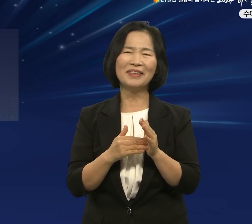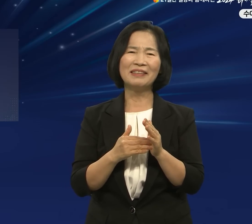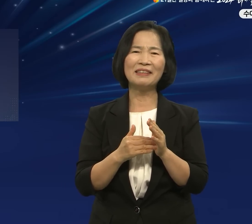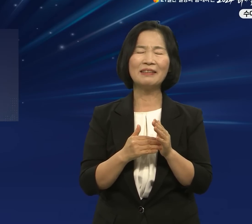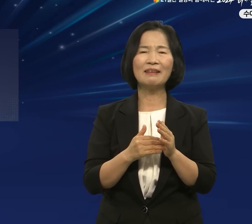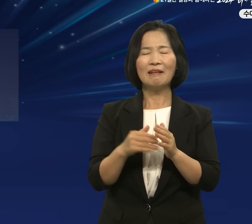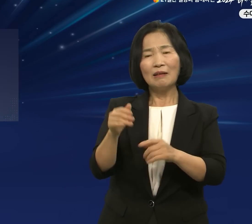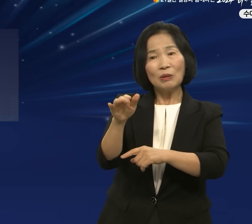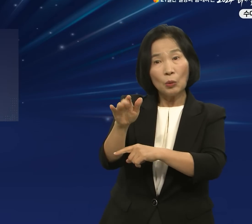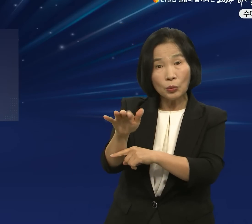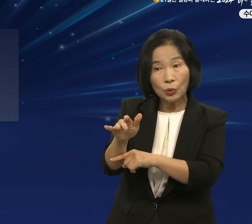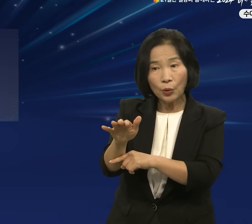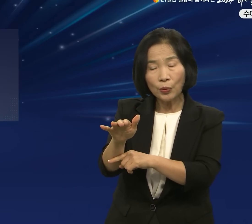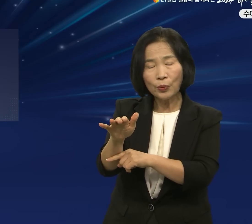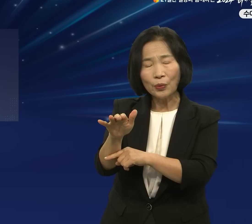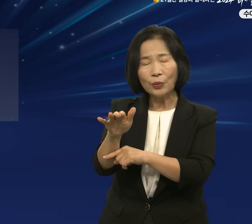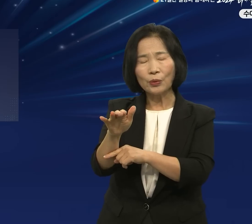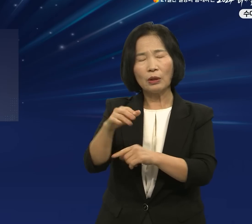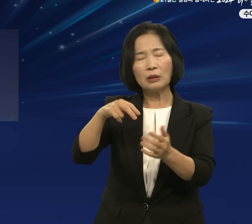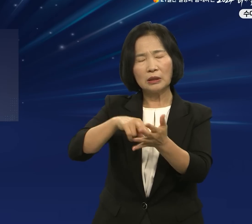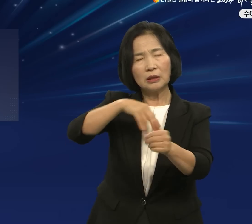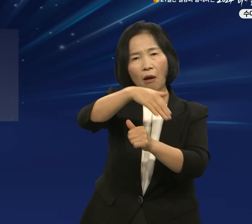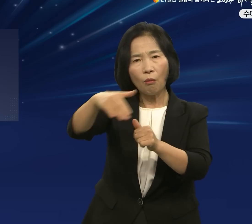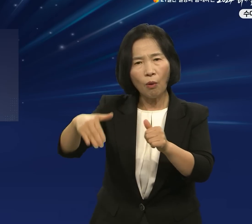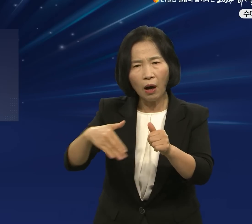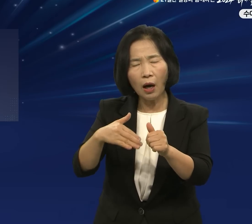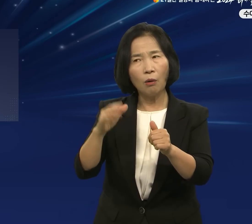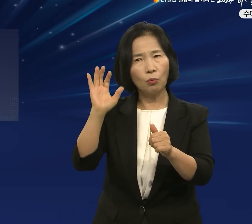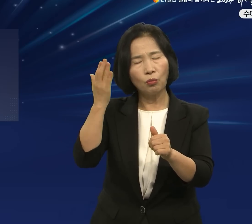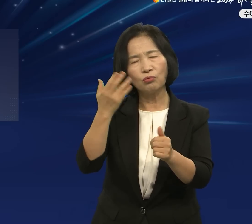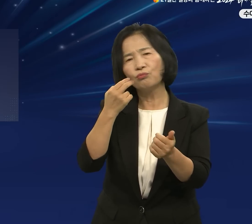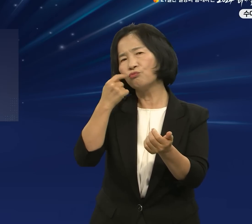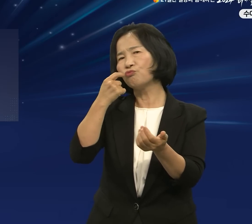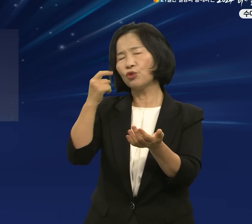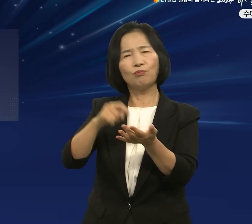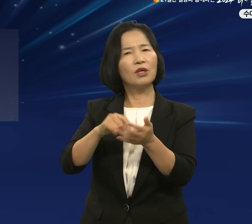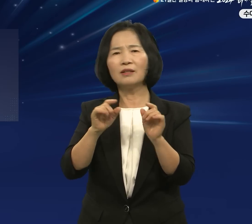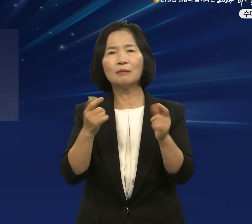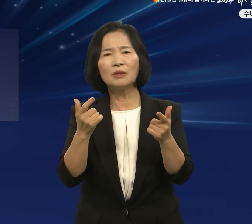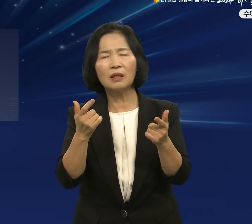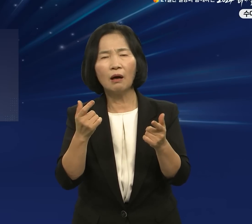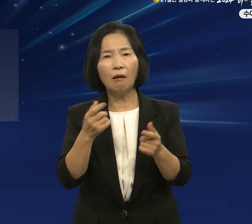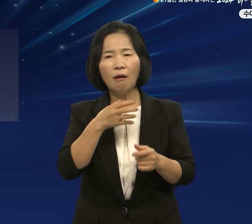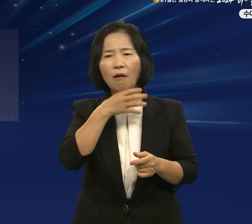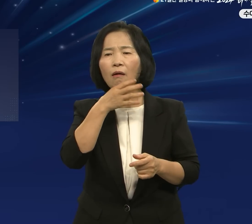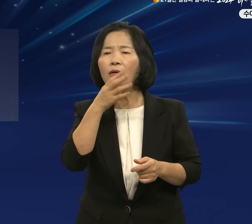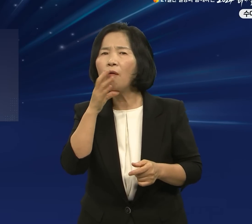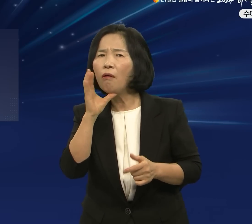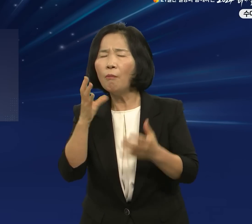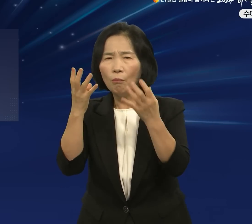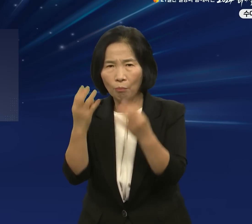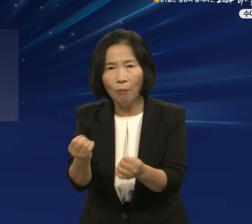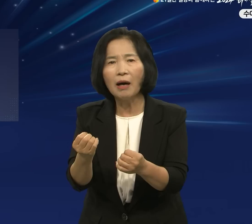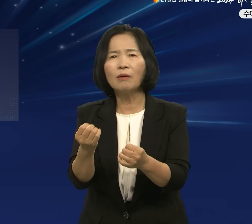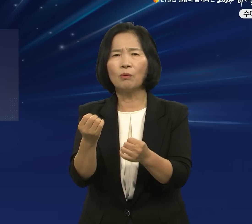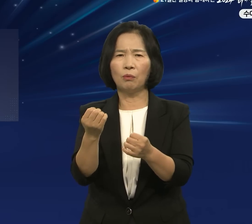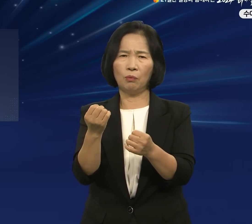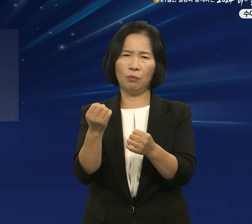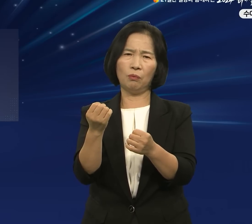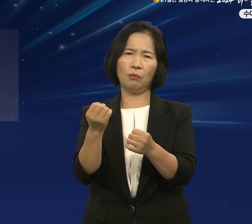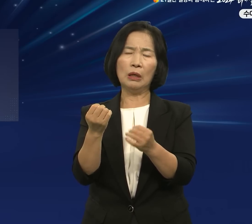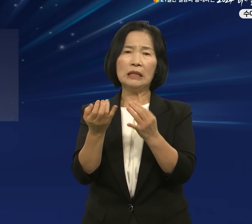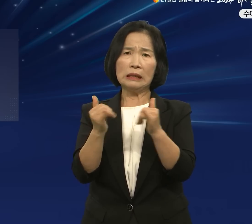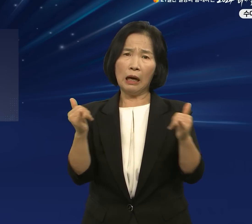농촌 지역의 현실이 녹록지 않습니다. 고령화와 인구 감소로 한 달 앞을 예측하기 어려울